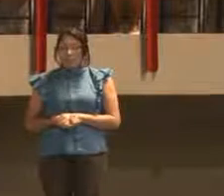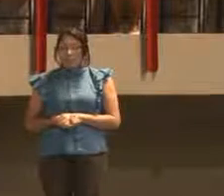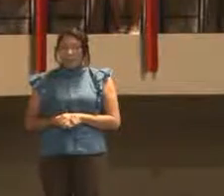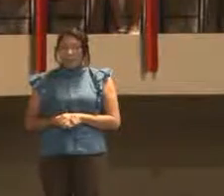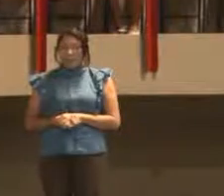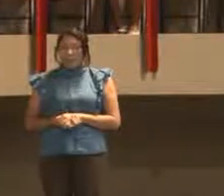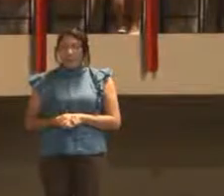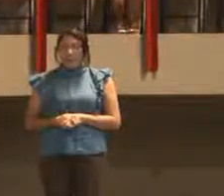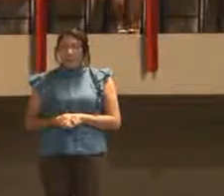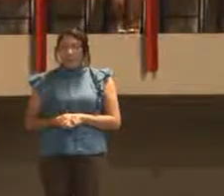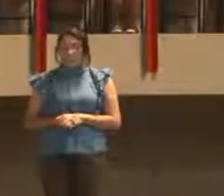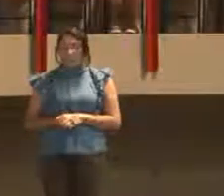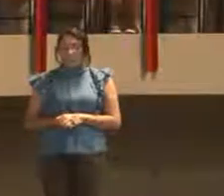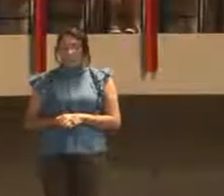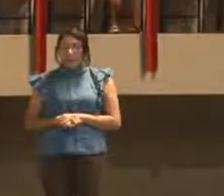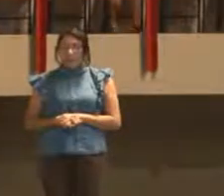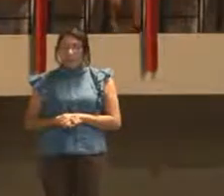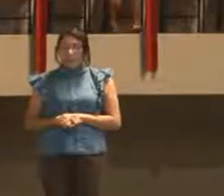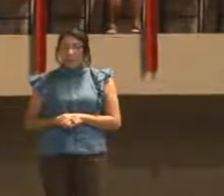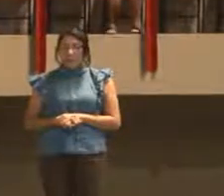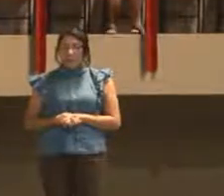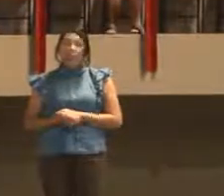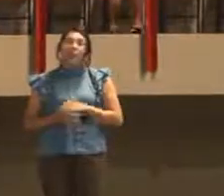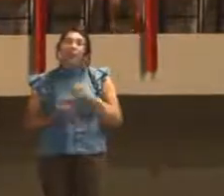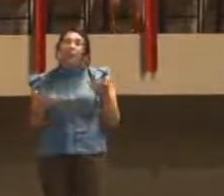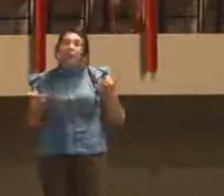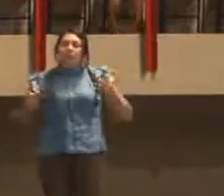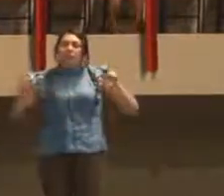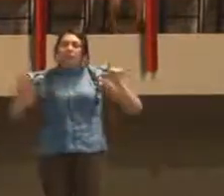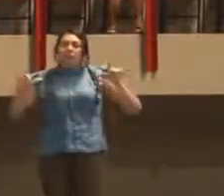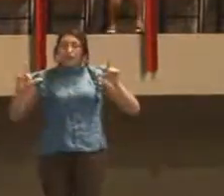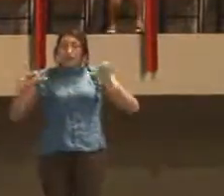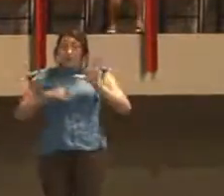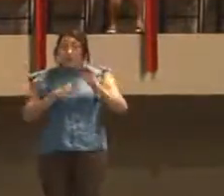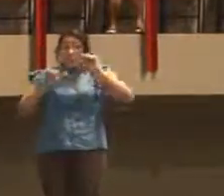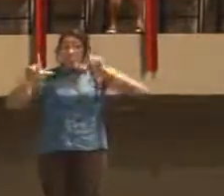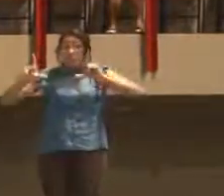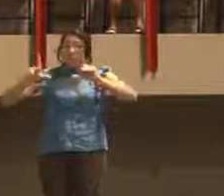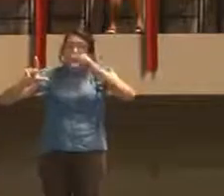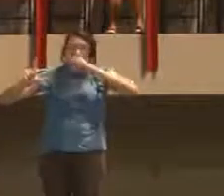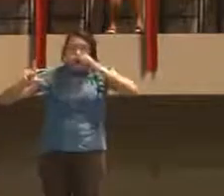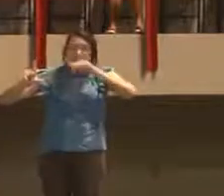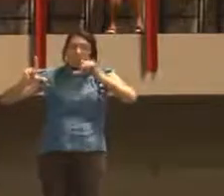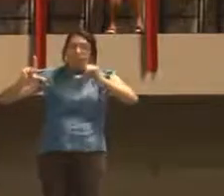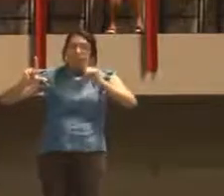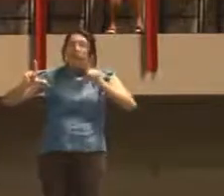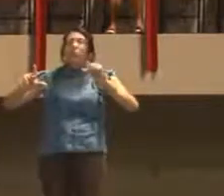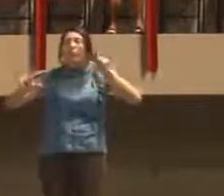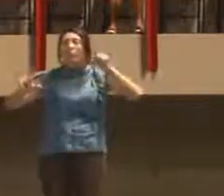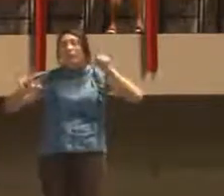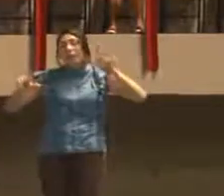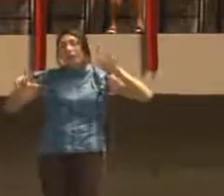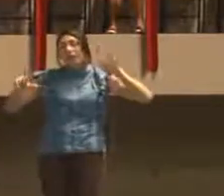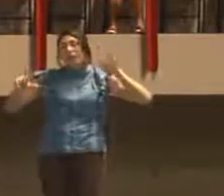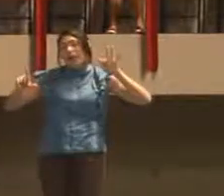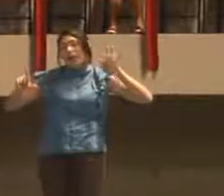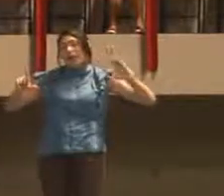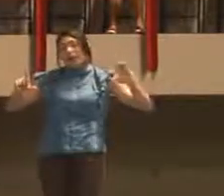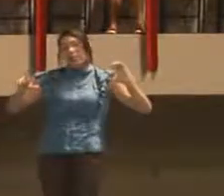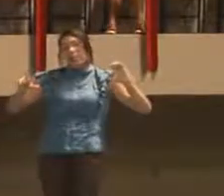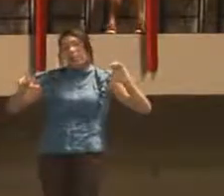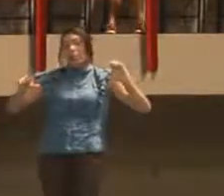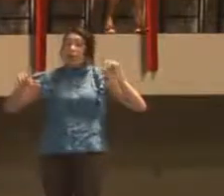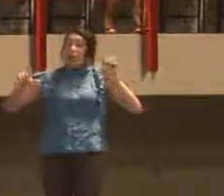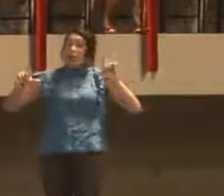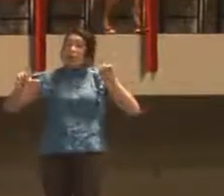poderia resolver assim, ó, pelo princípio fundamental da contagem. O que é o princípio fundamental? Eu vou escolher a pessoa